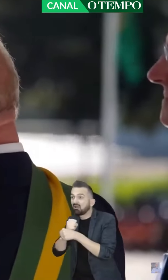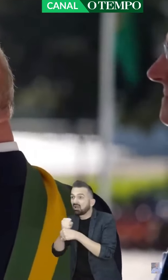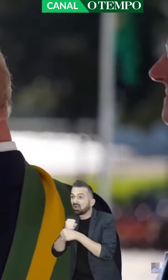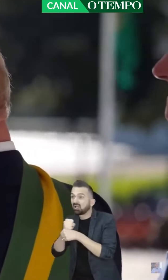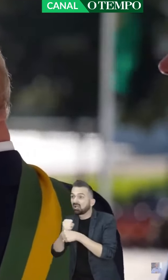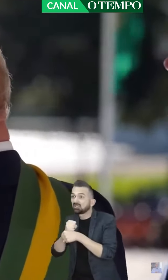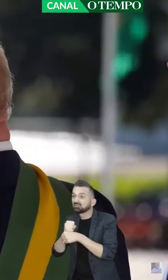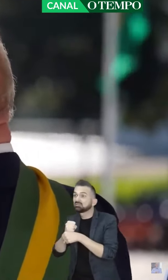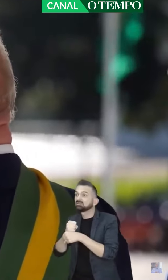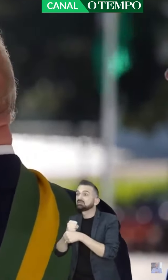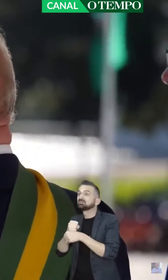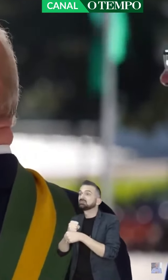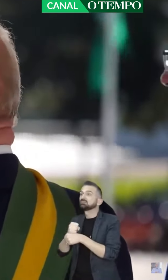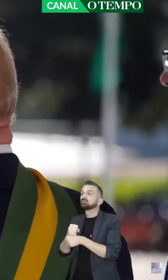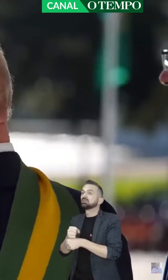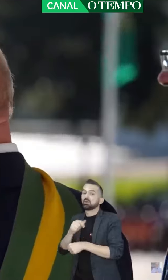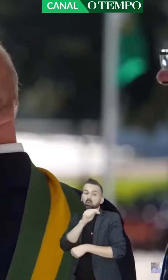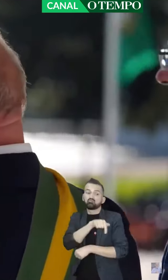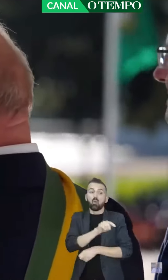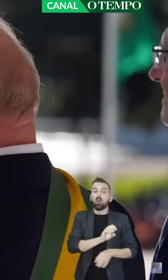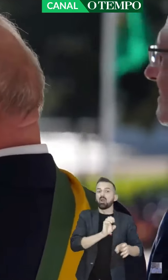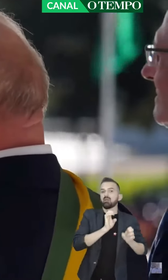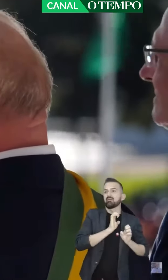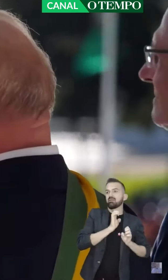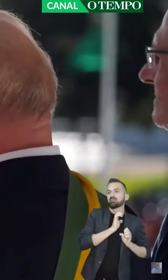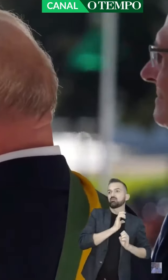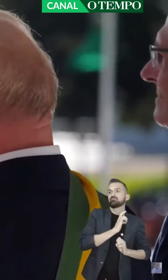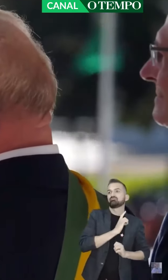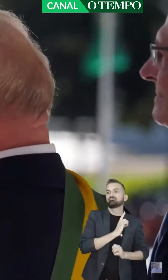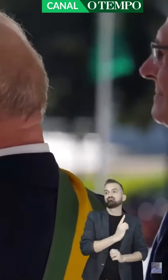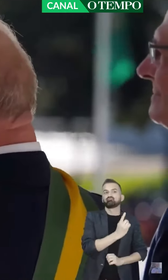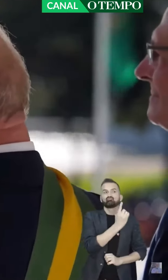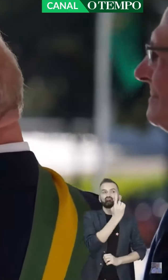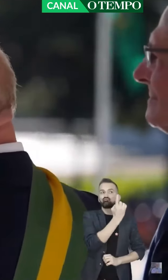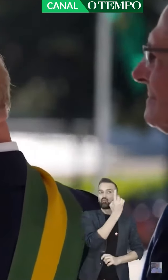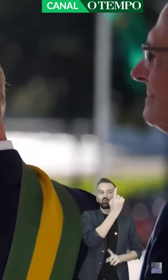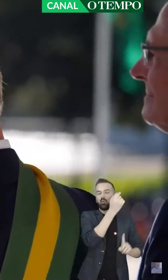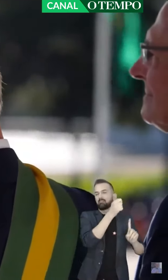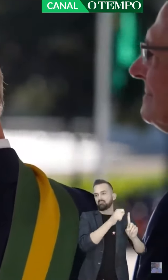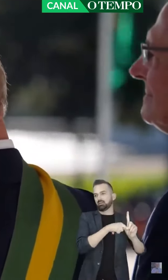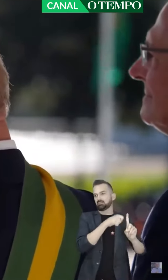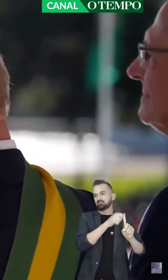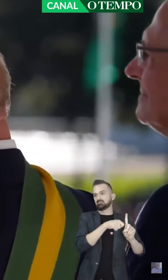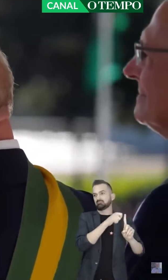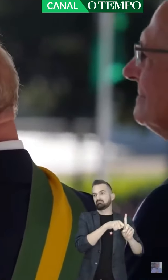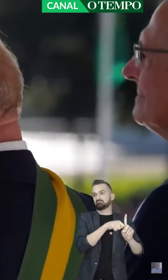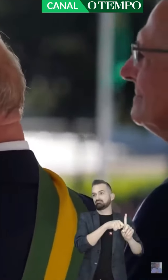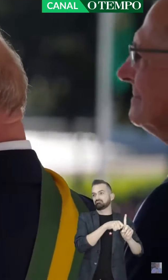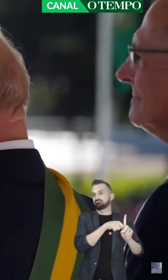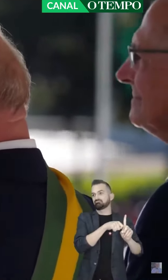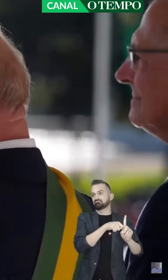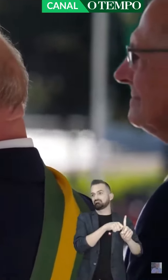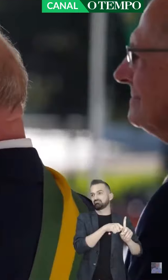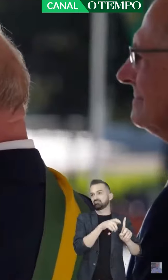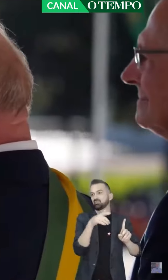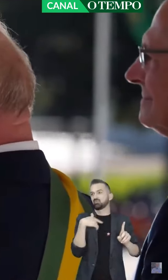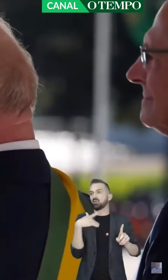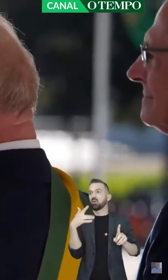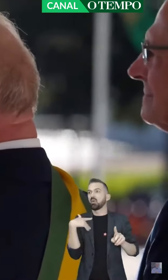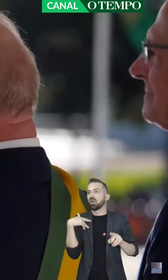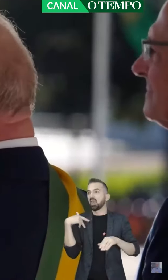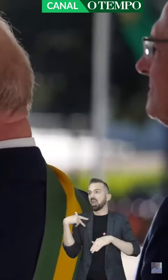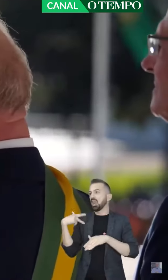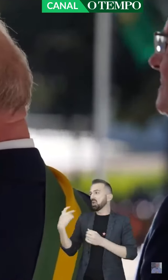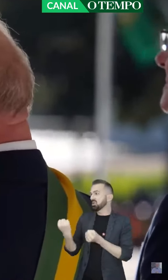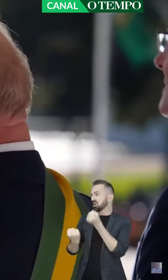a que um super rico recebe em um único mês. E não adianta subir o vidro do automóvel de luxo